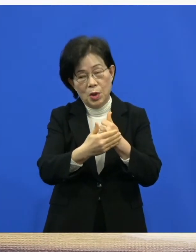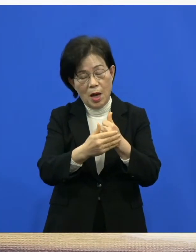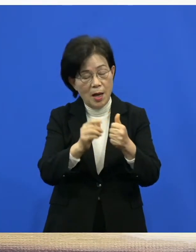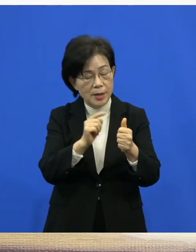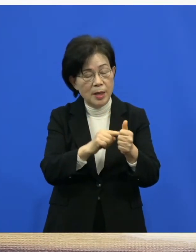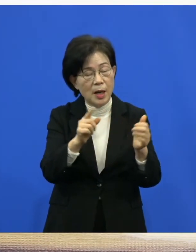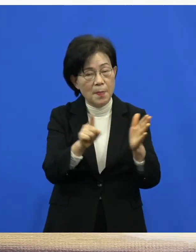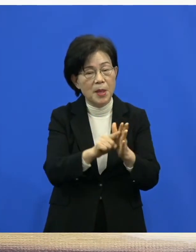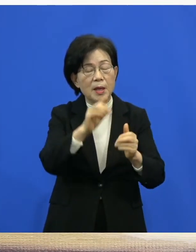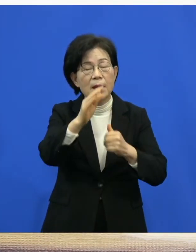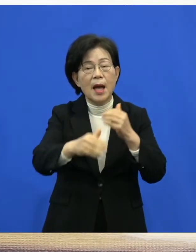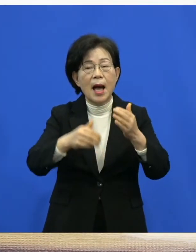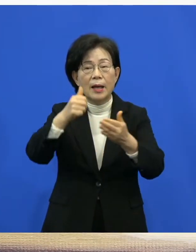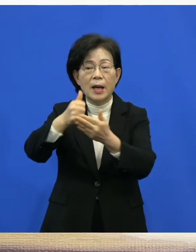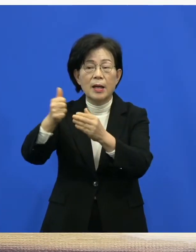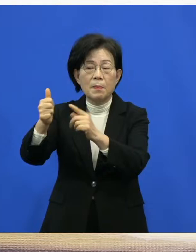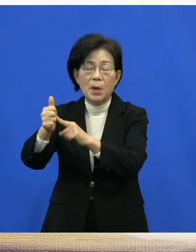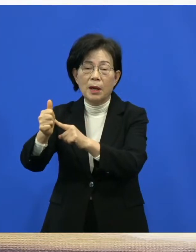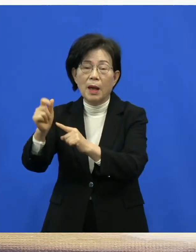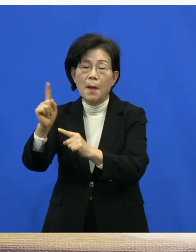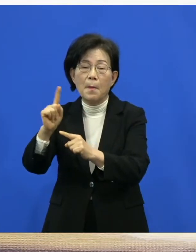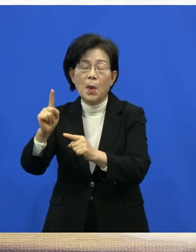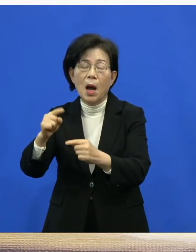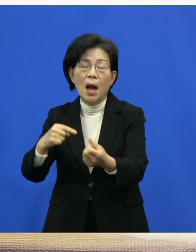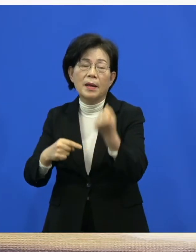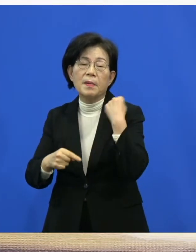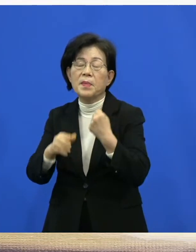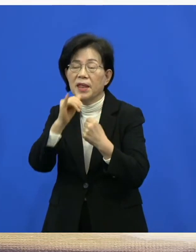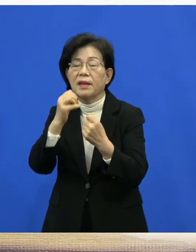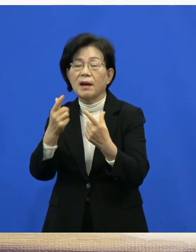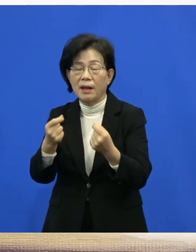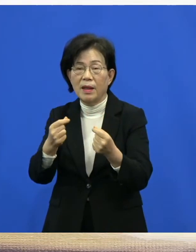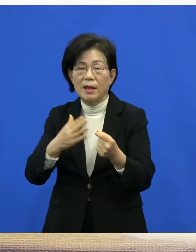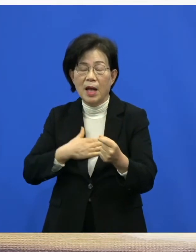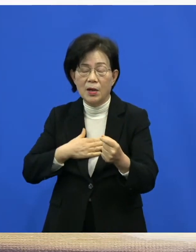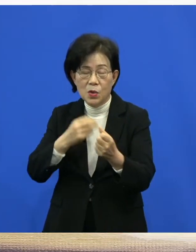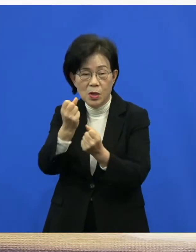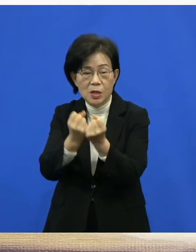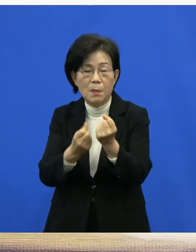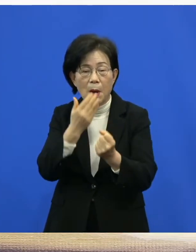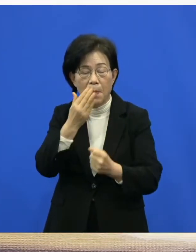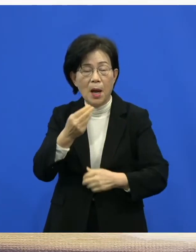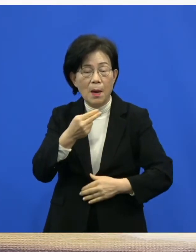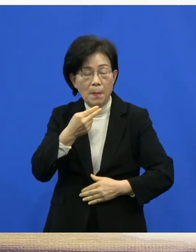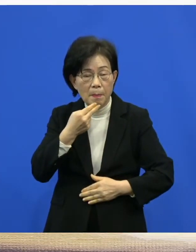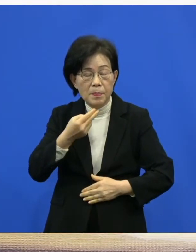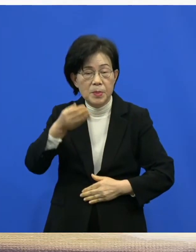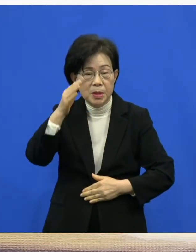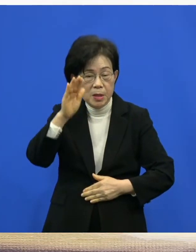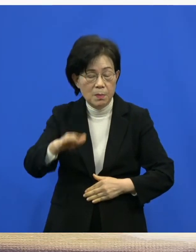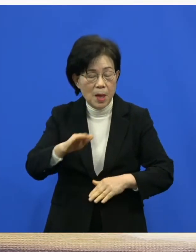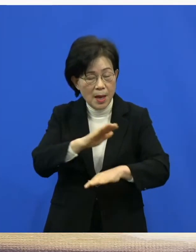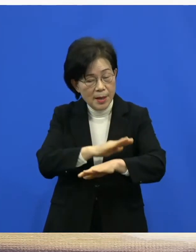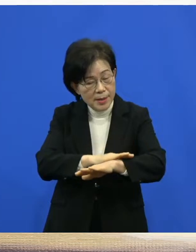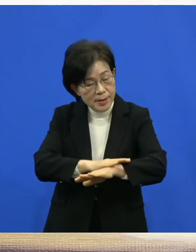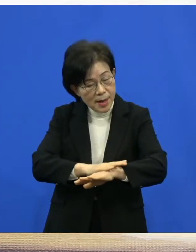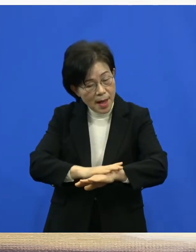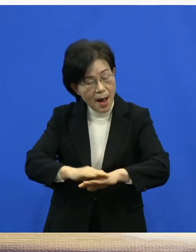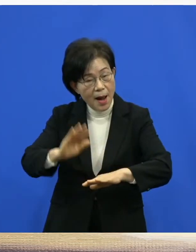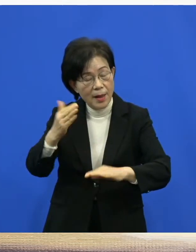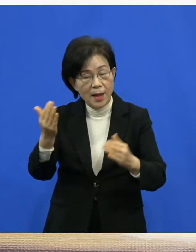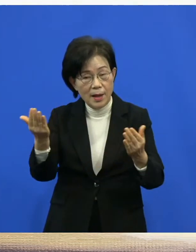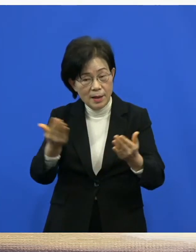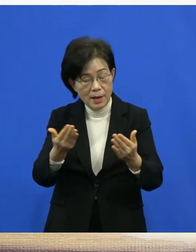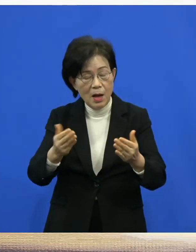자네가 믿는 하나님에게 뭔가 있는 것 같아. 나로서는 설명이 안 되지만 잘 되는 일이 일어나고 있어. 이건